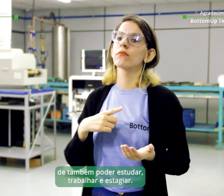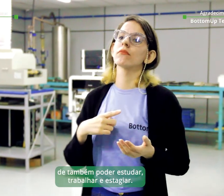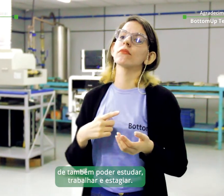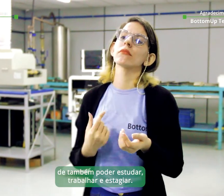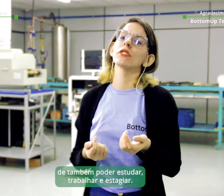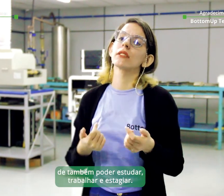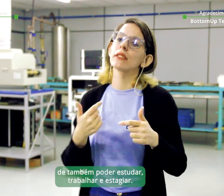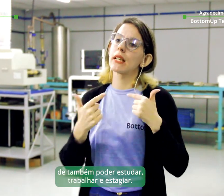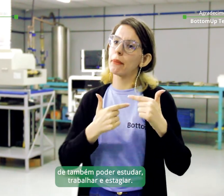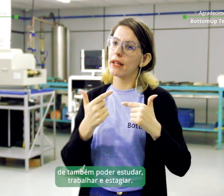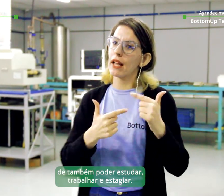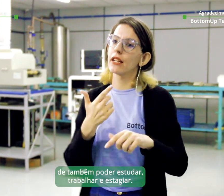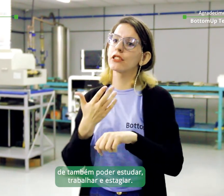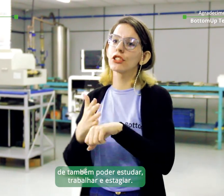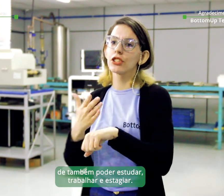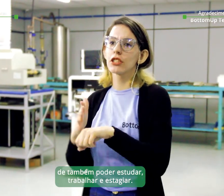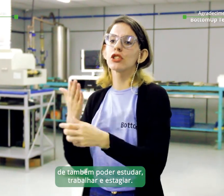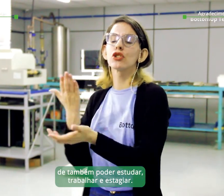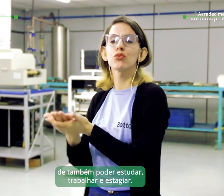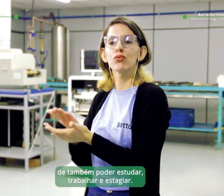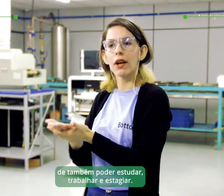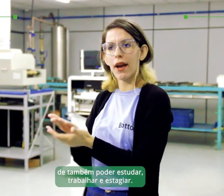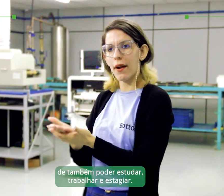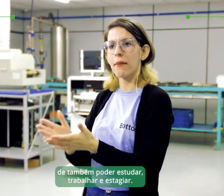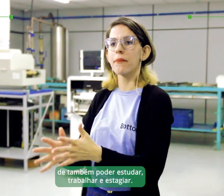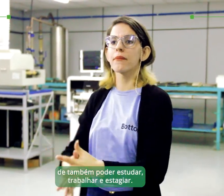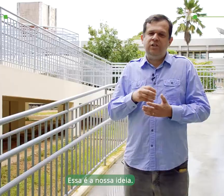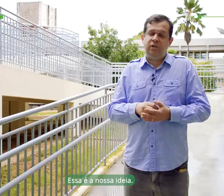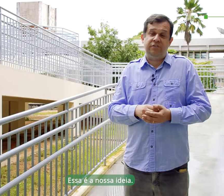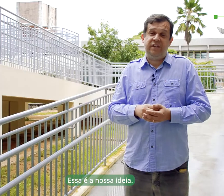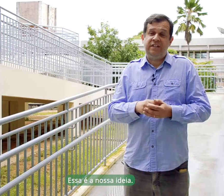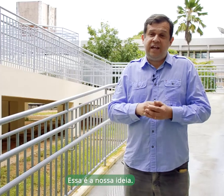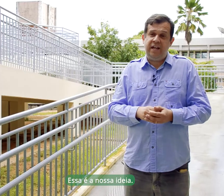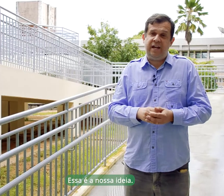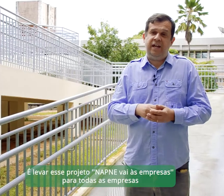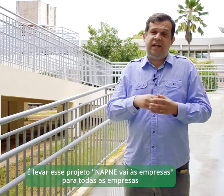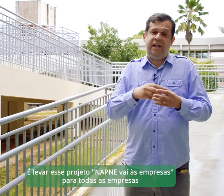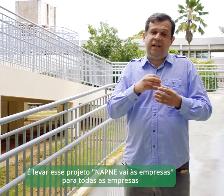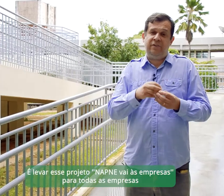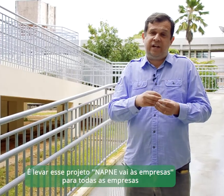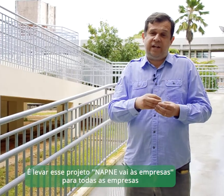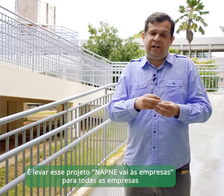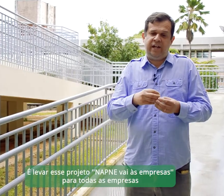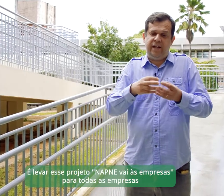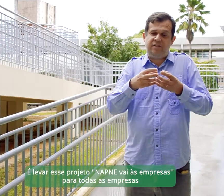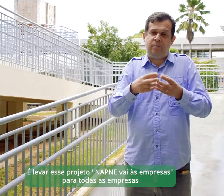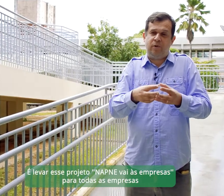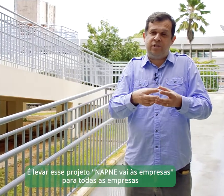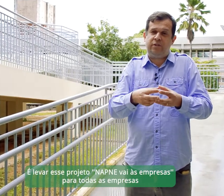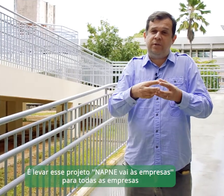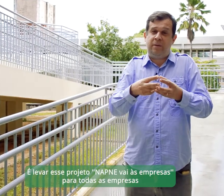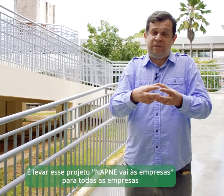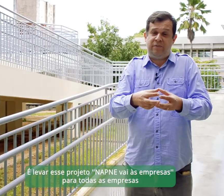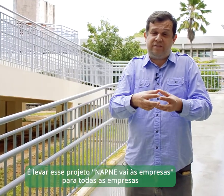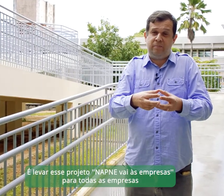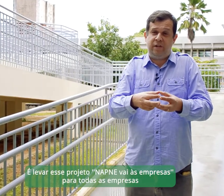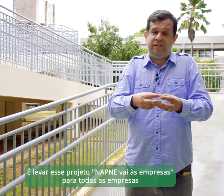poder estudar, trabalhar e estagiar. A nossa ideia é levar esse projeto, o NAPN vai às empresas,